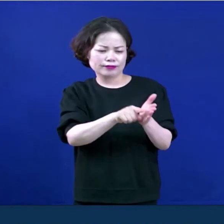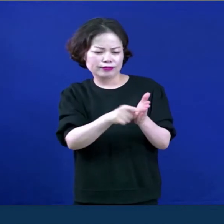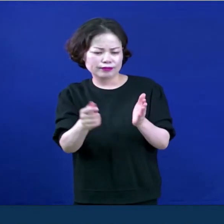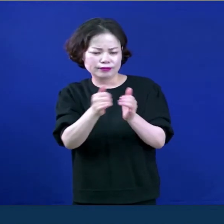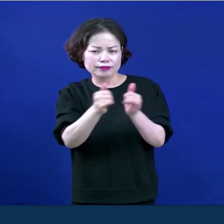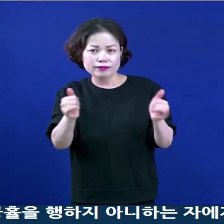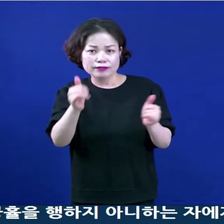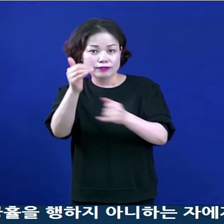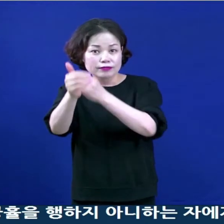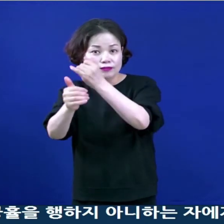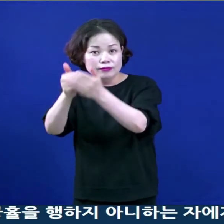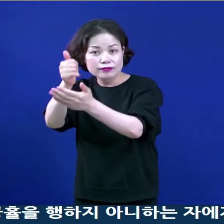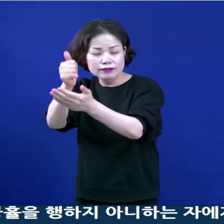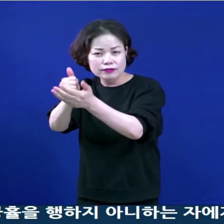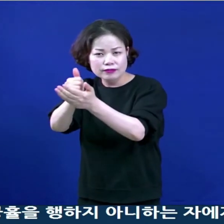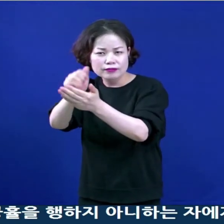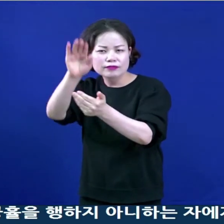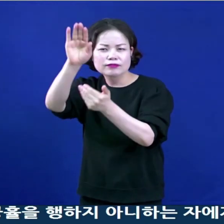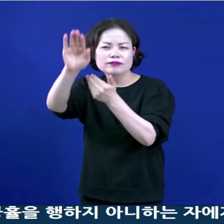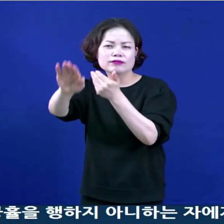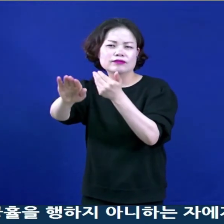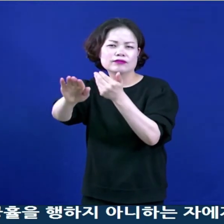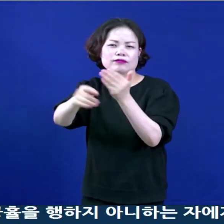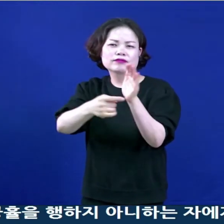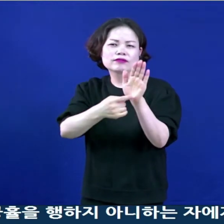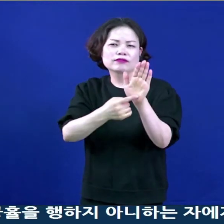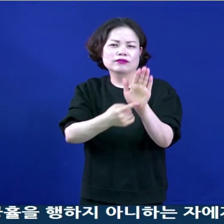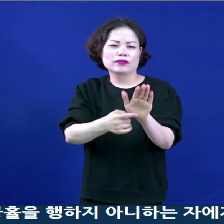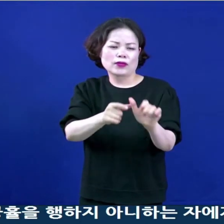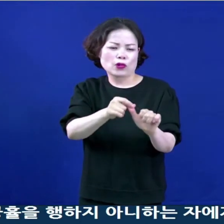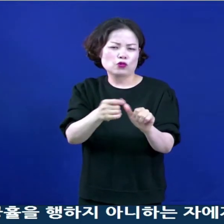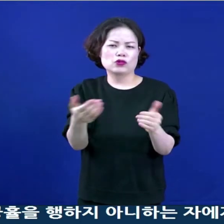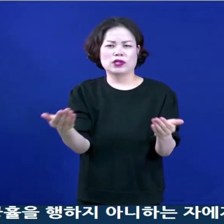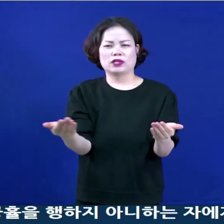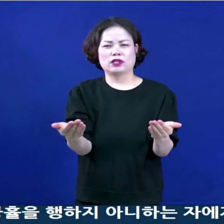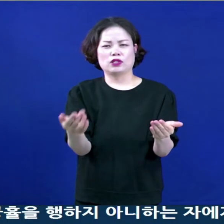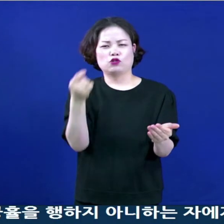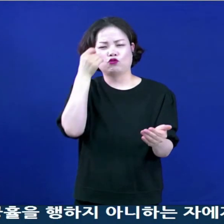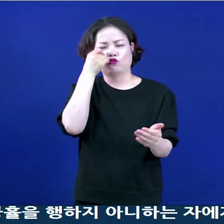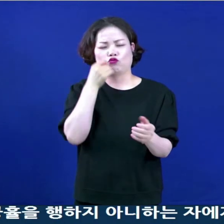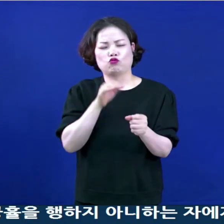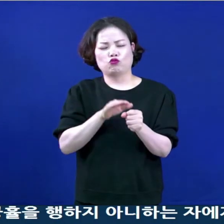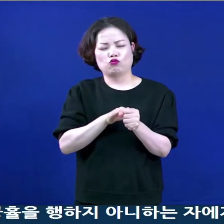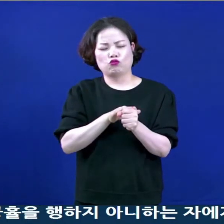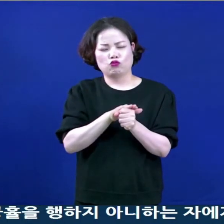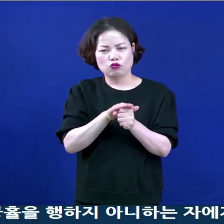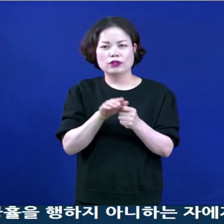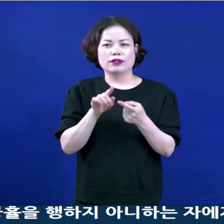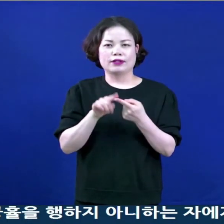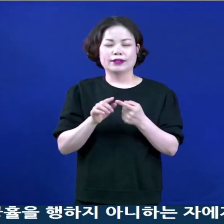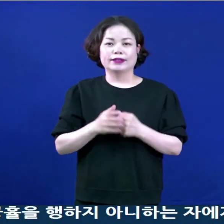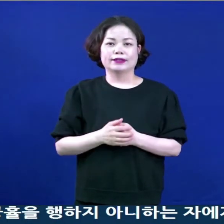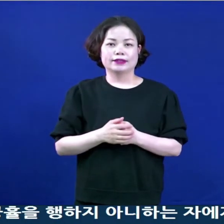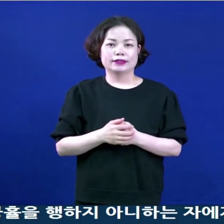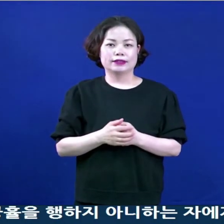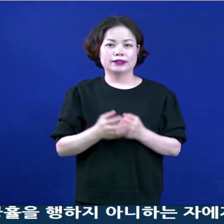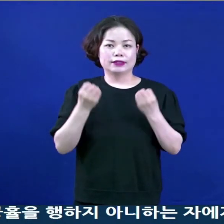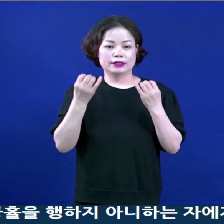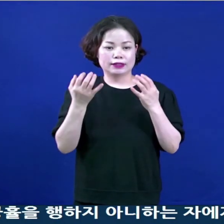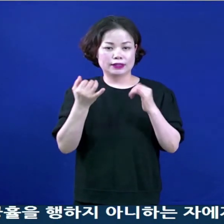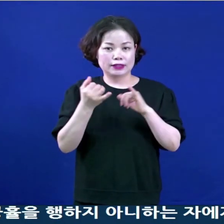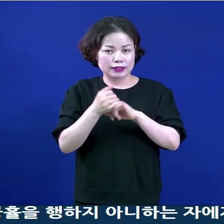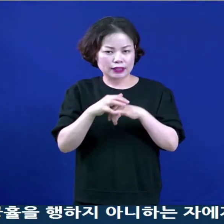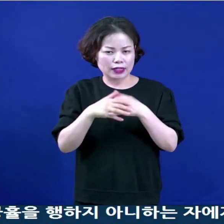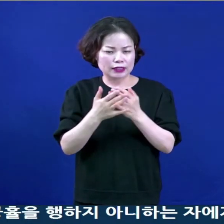인간에게 하나님이 이 이후부터 펼치시는 구원의 사역은 긍휼에 관한 것이죠. 신약 성경에